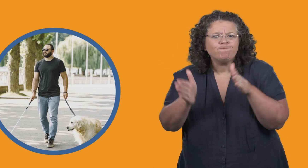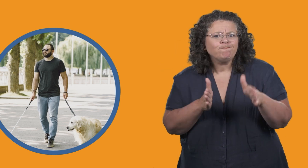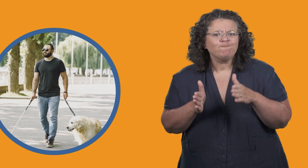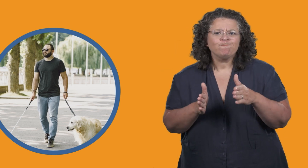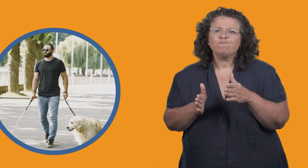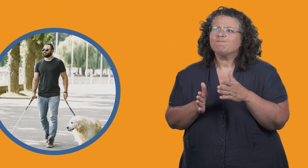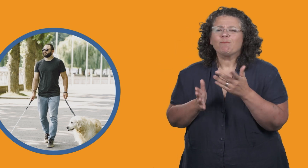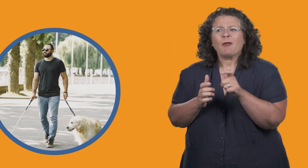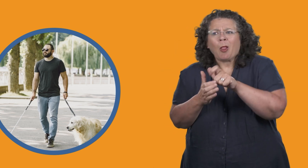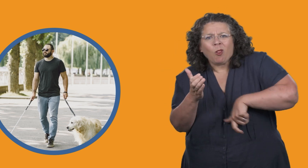ac mae'n ei chael hi'n anodd